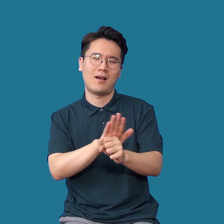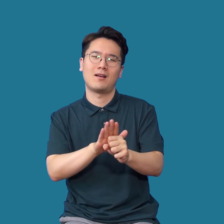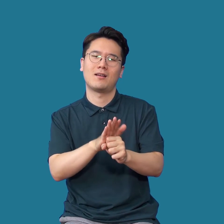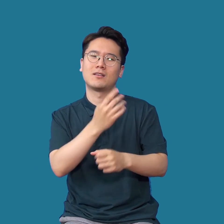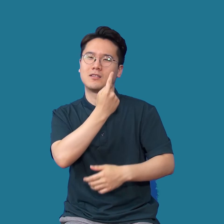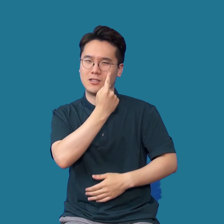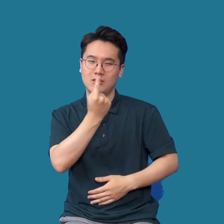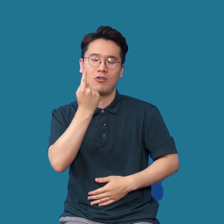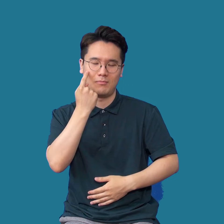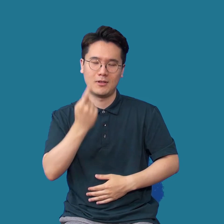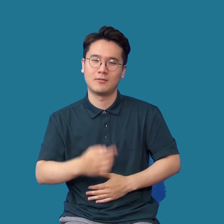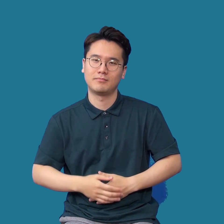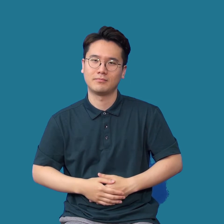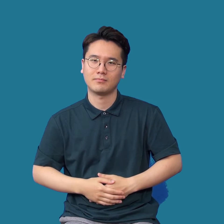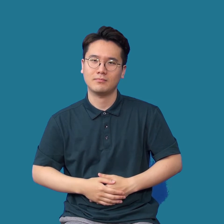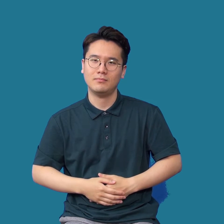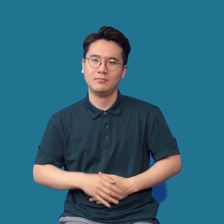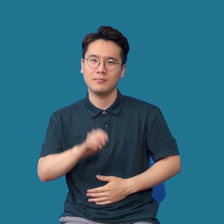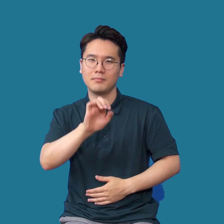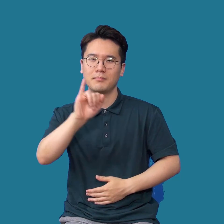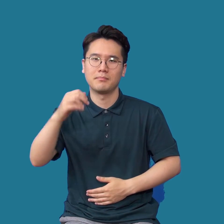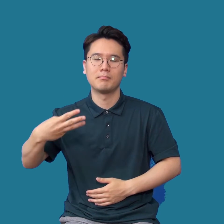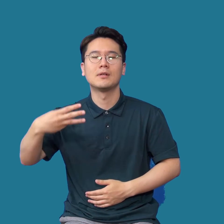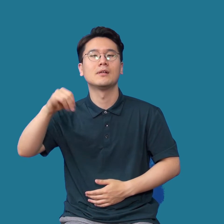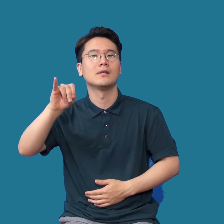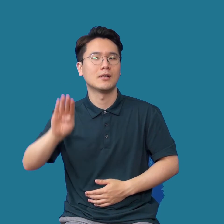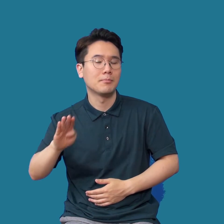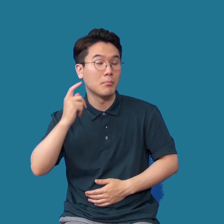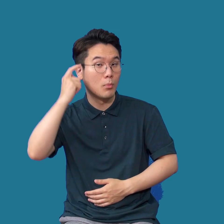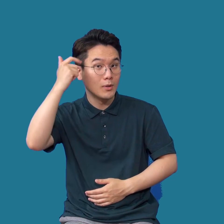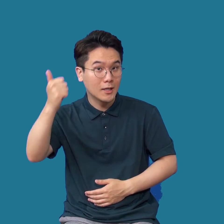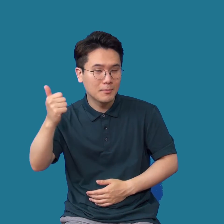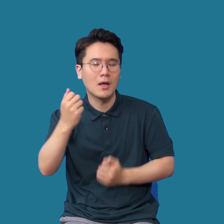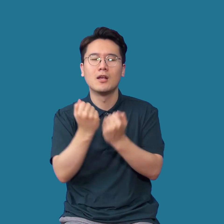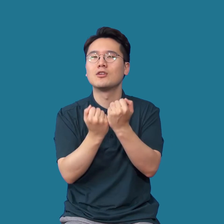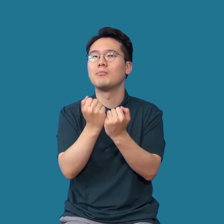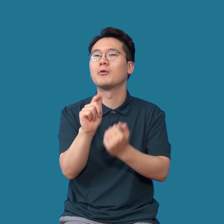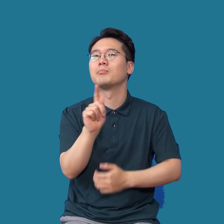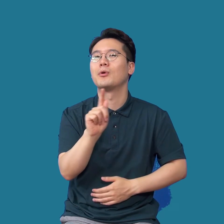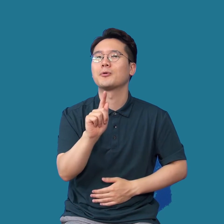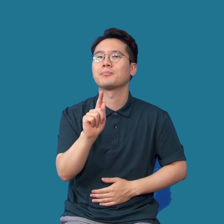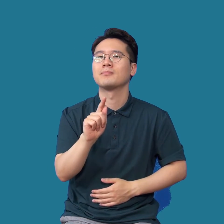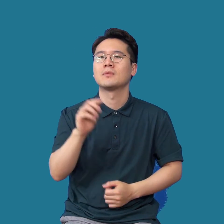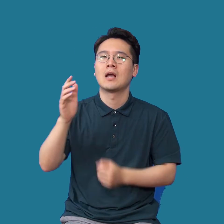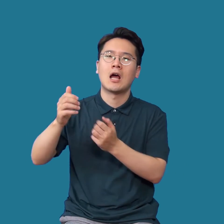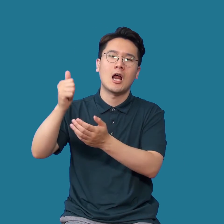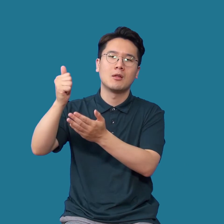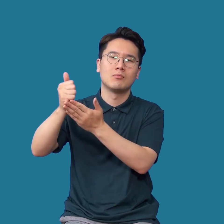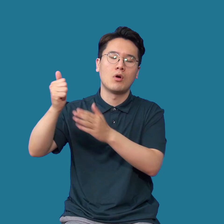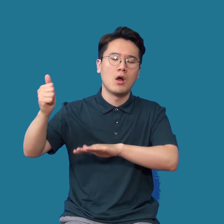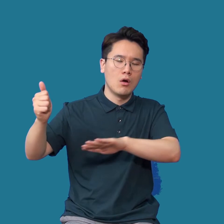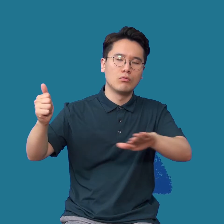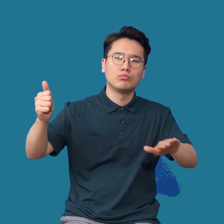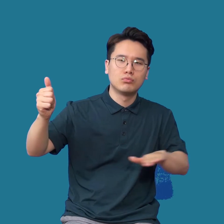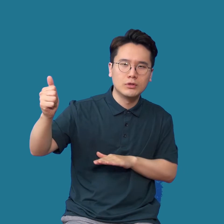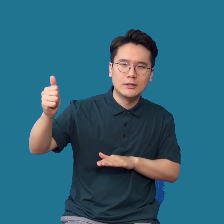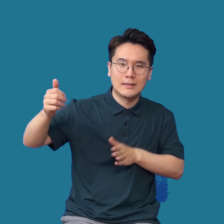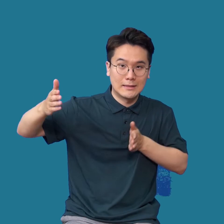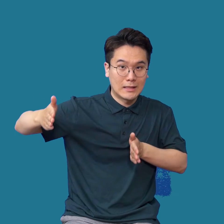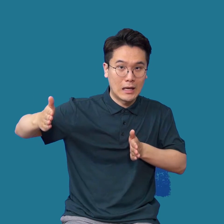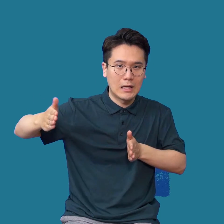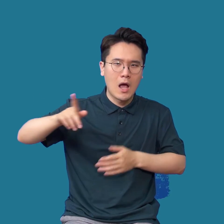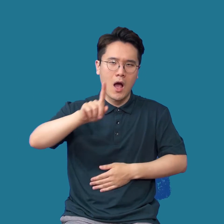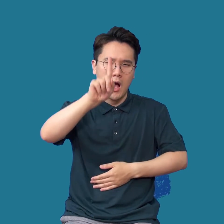필립 얀시 목사님은 이렇게 설명을 했습니다. 하나님과 우리 사이는 하나의 줄로 연결이 되어